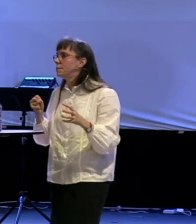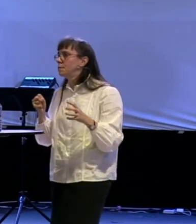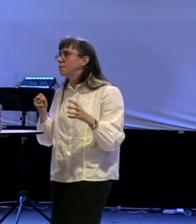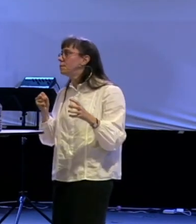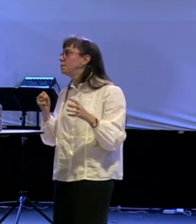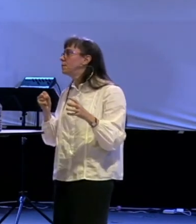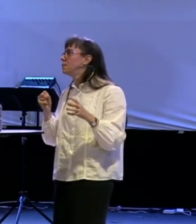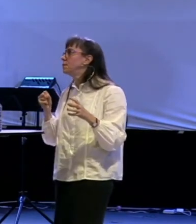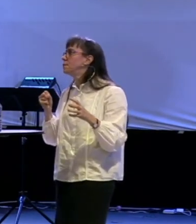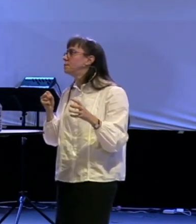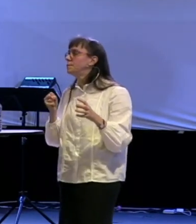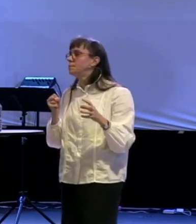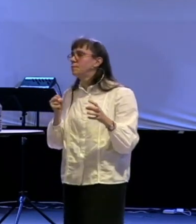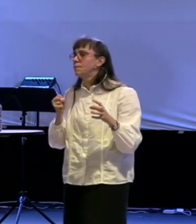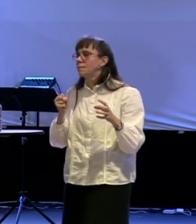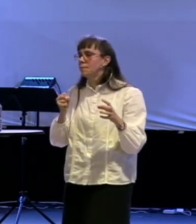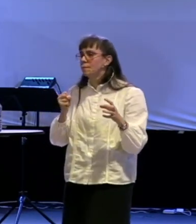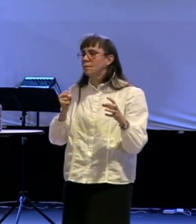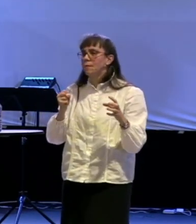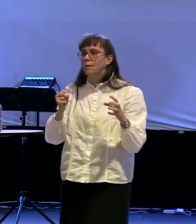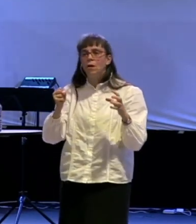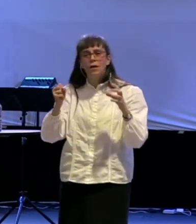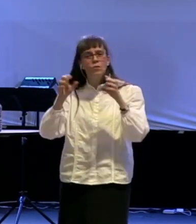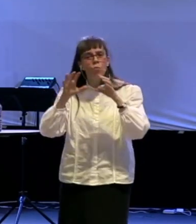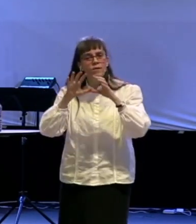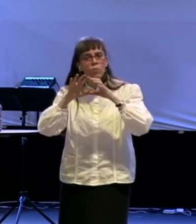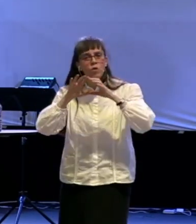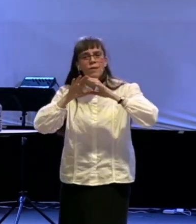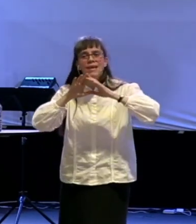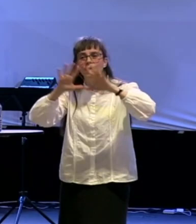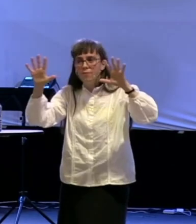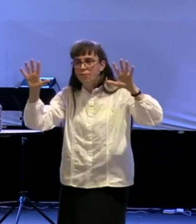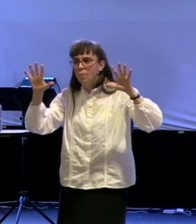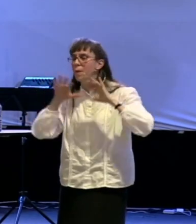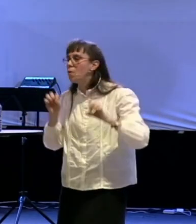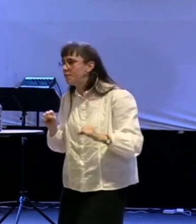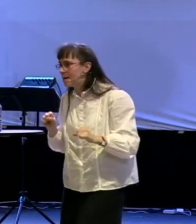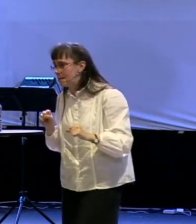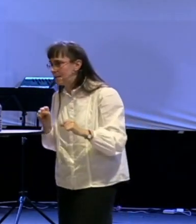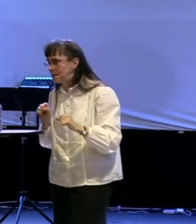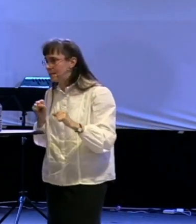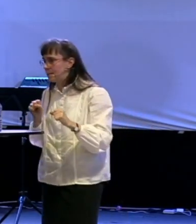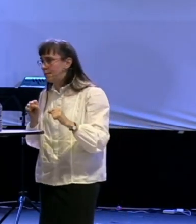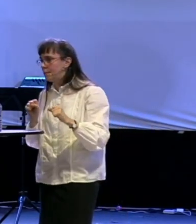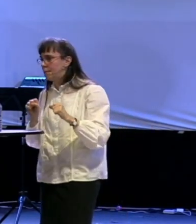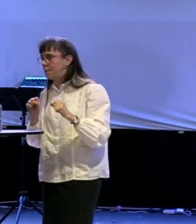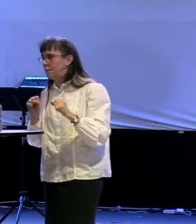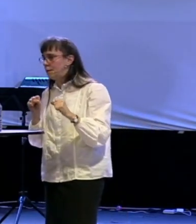une sagesse qui a été cachée aux puissances des ténèbres. God has a wisdom which was hidden from the power of darkness.